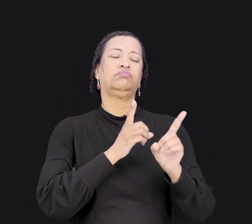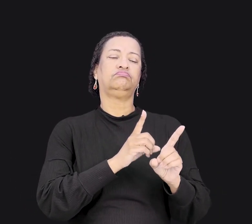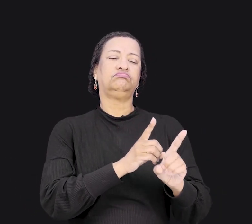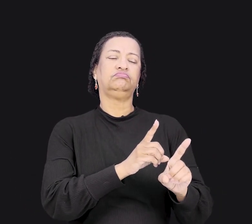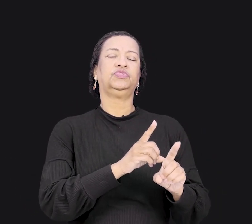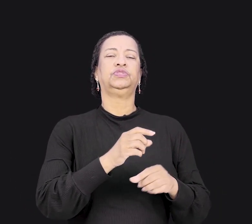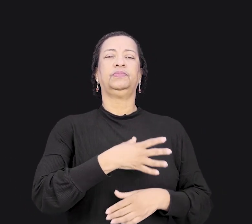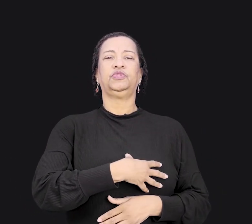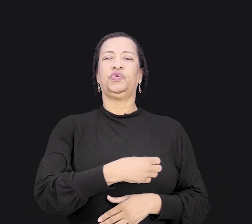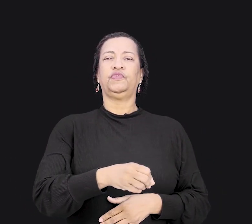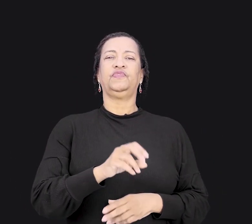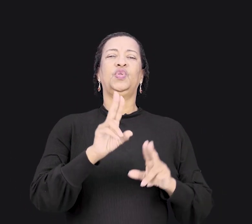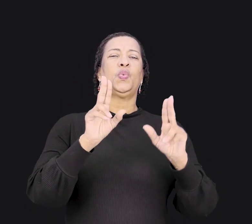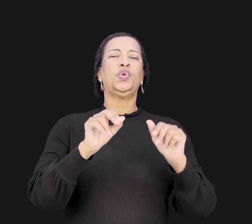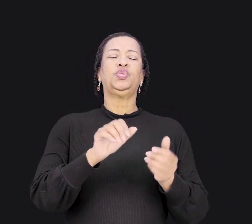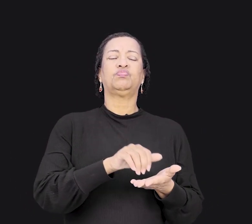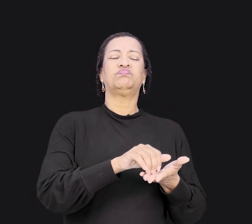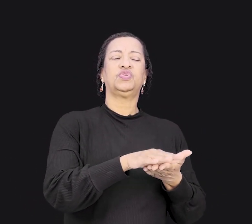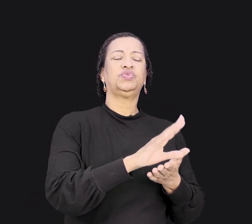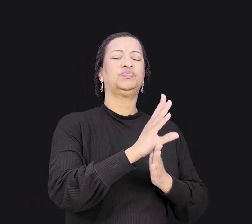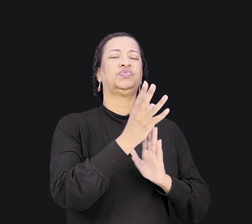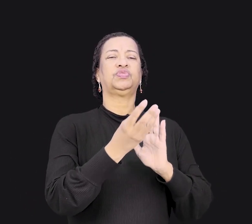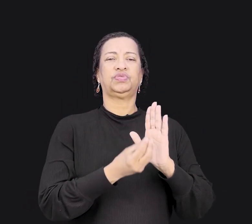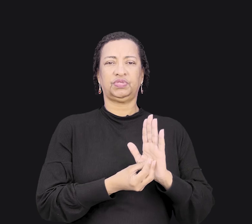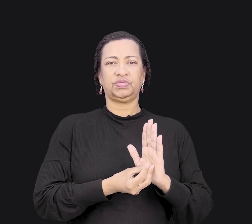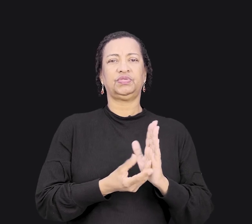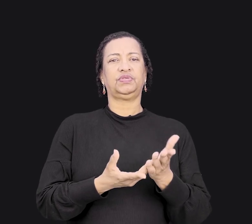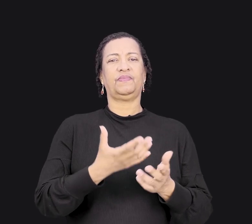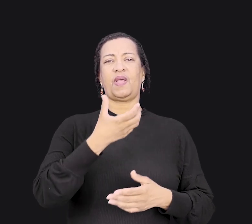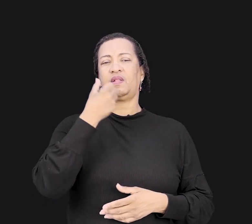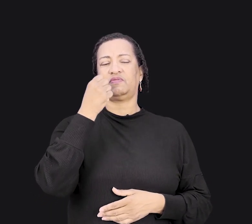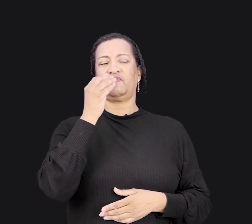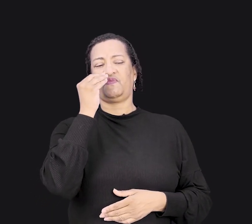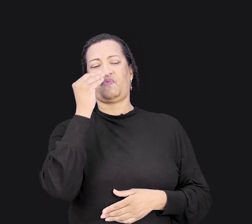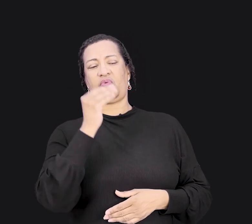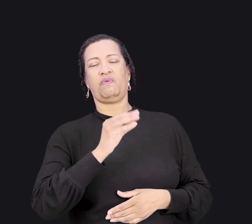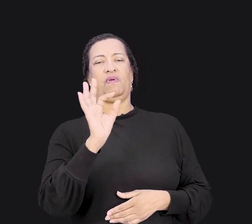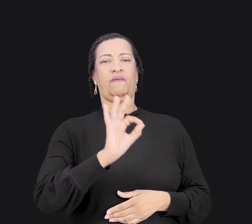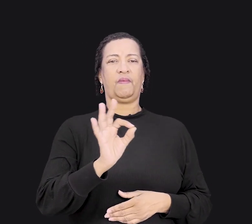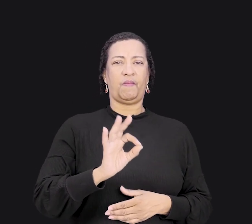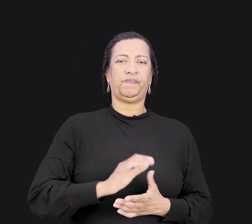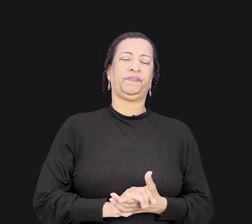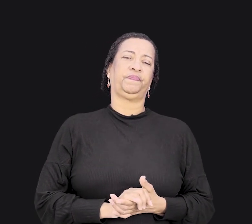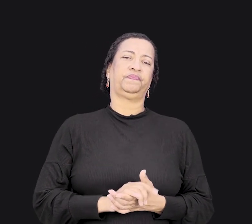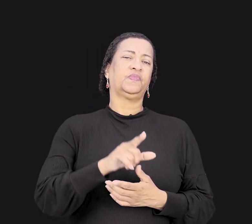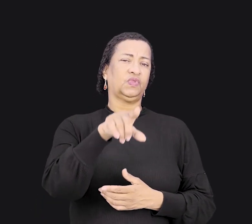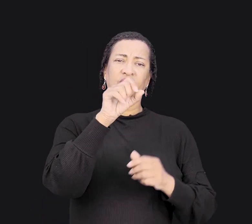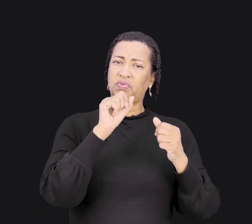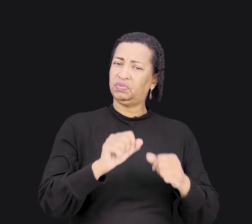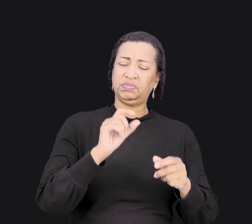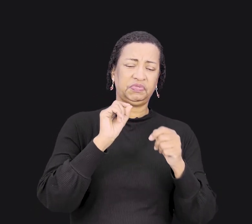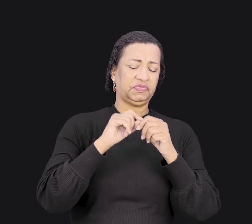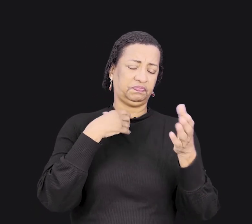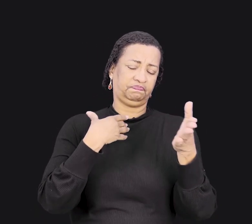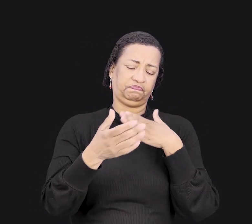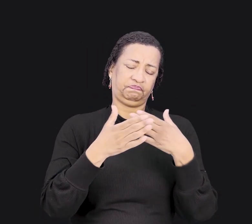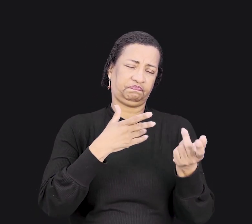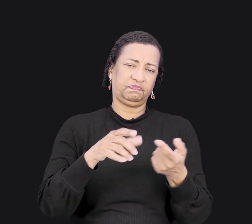ninguém da igreja nem excomungaria da salvação. Segundo esta apostasia, você pode fazer o que quiser. Deus, que é